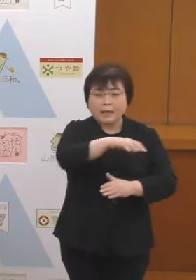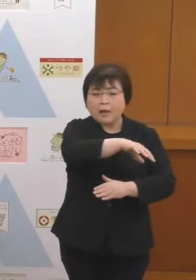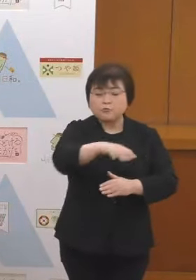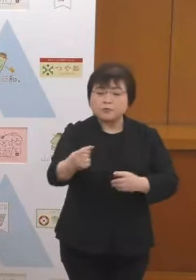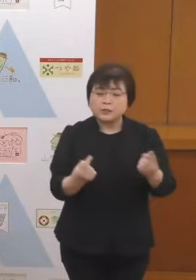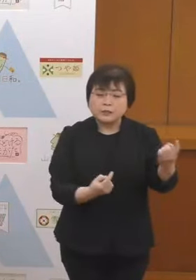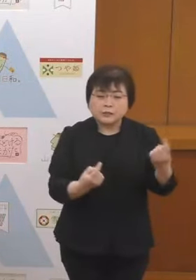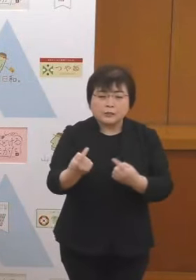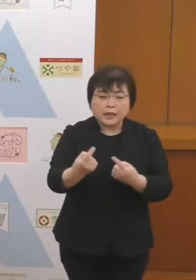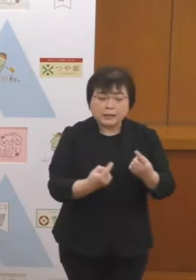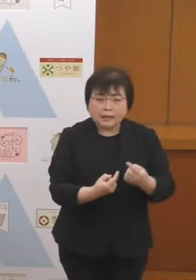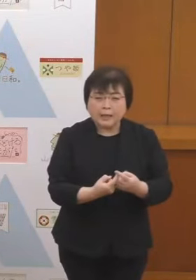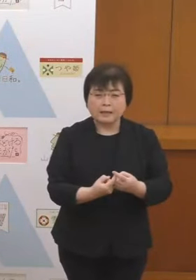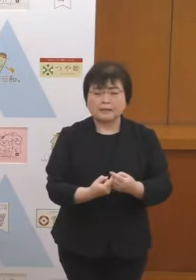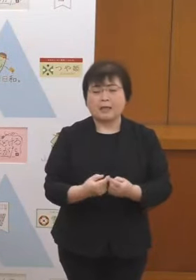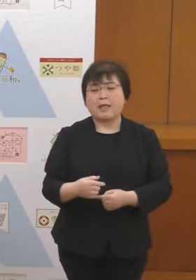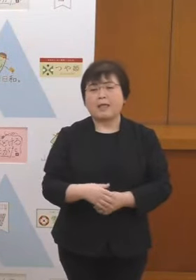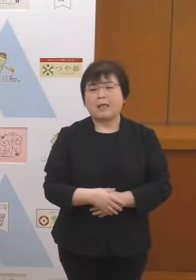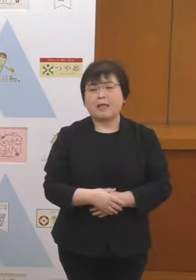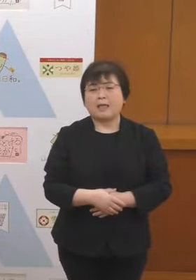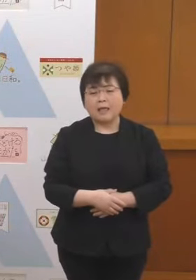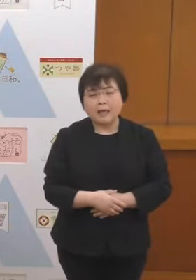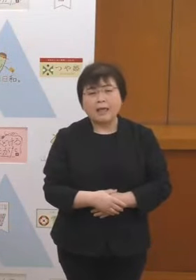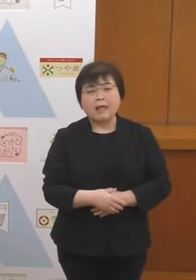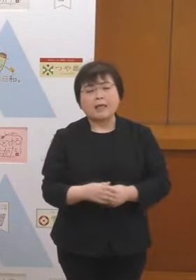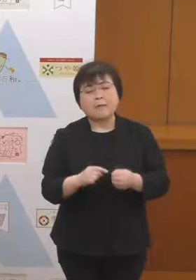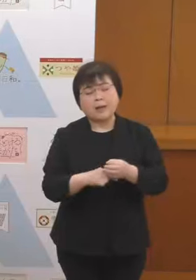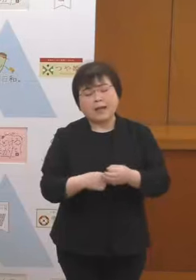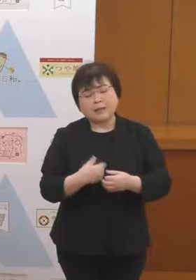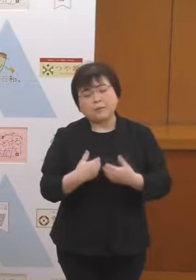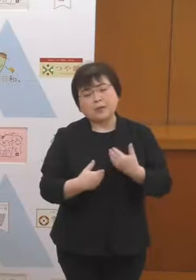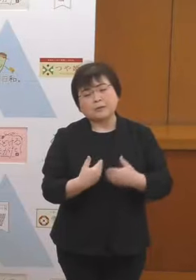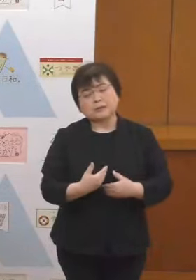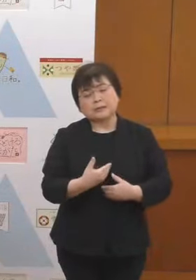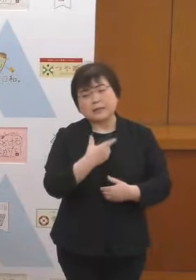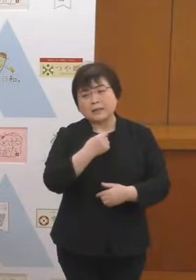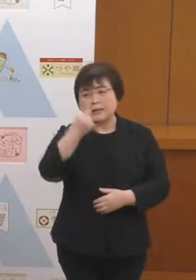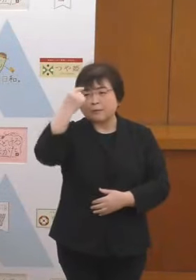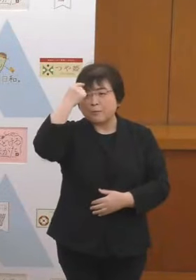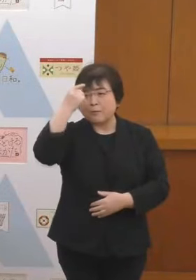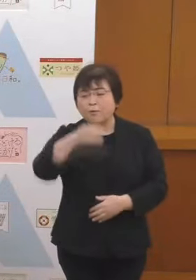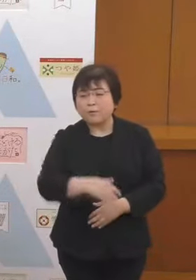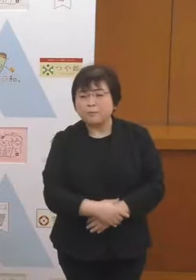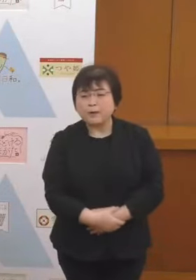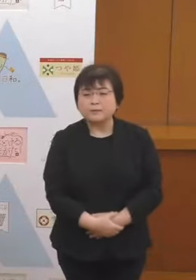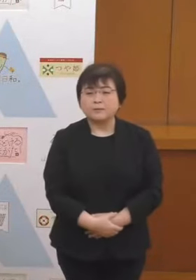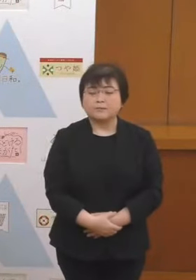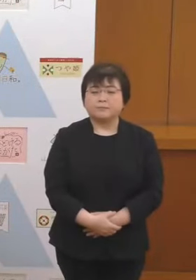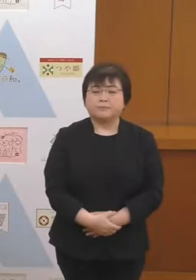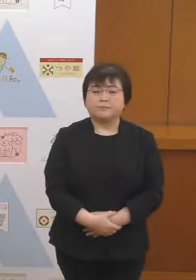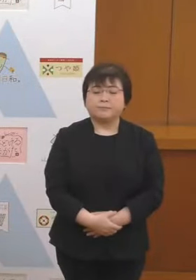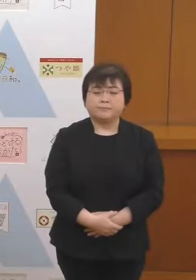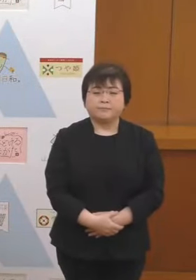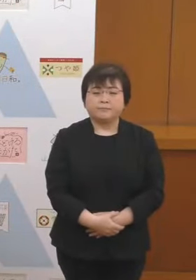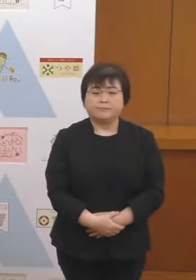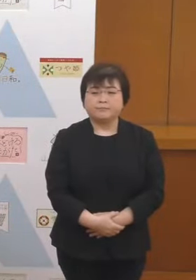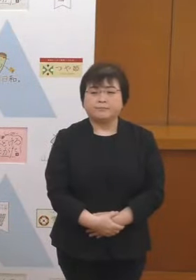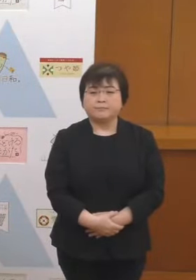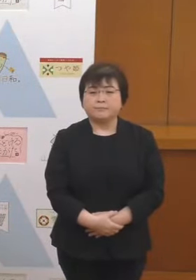いただきえ風かる春の山形を満喫していただければと思っております